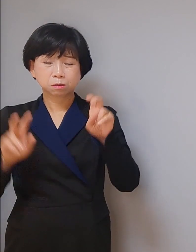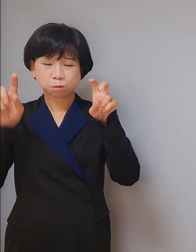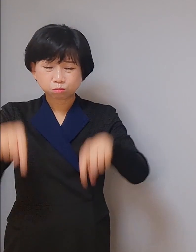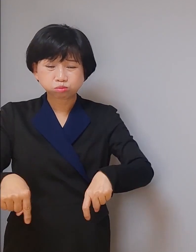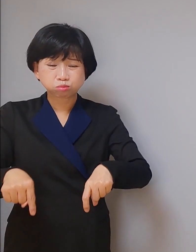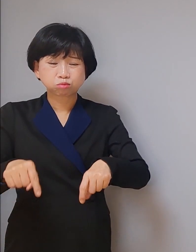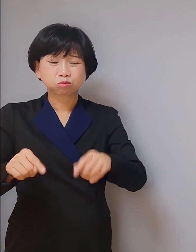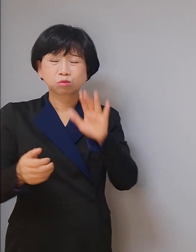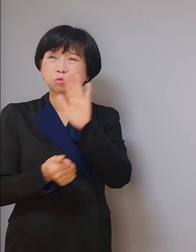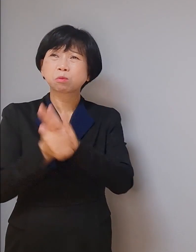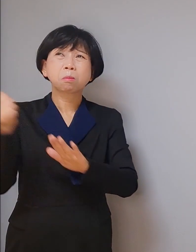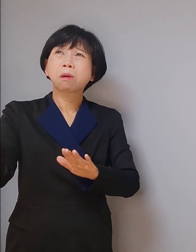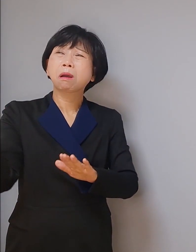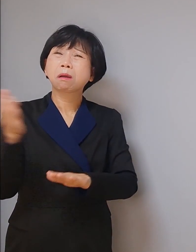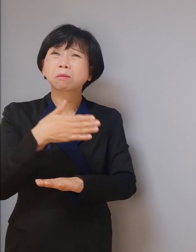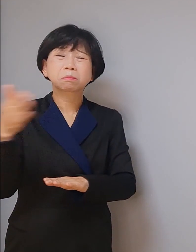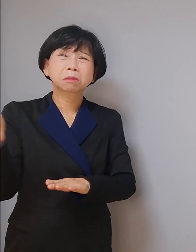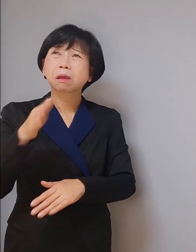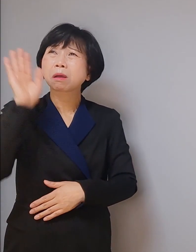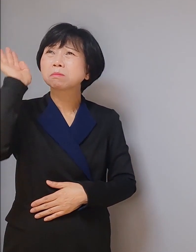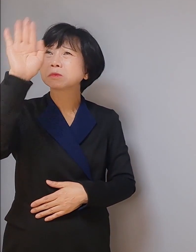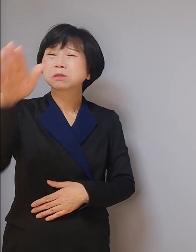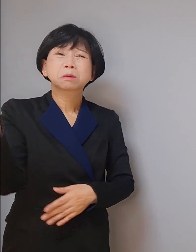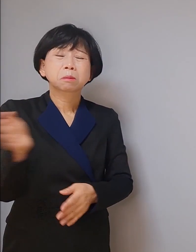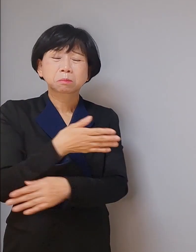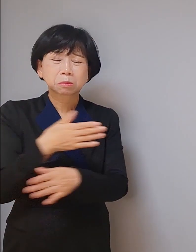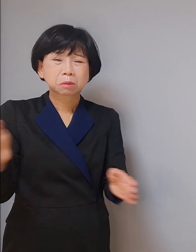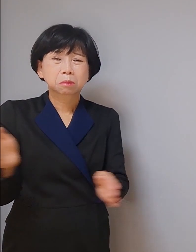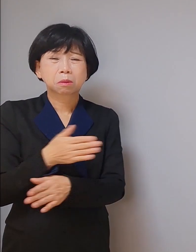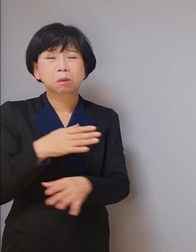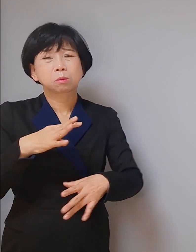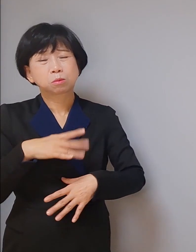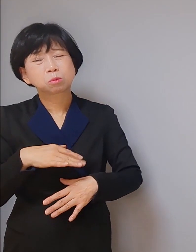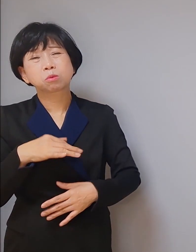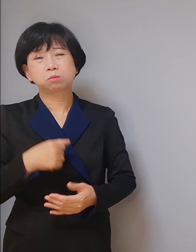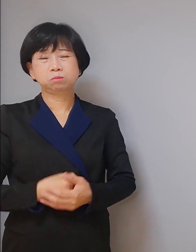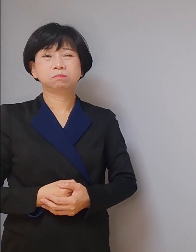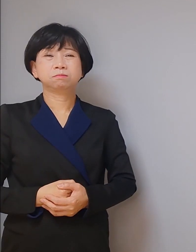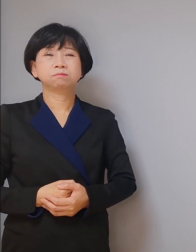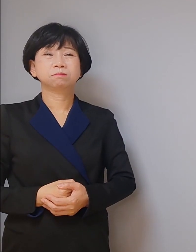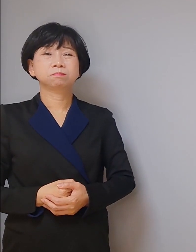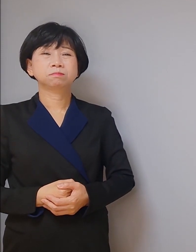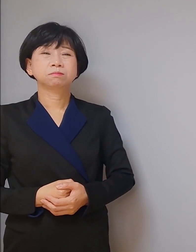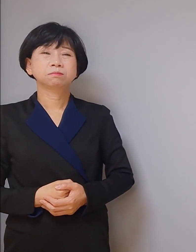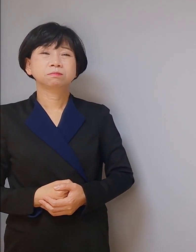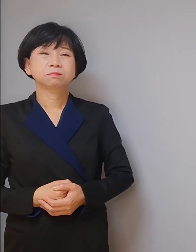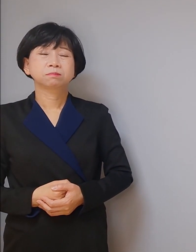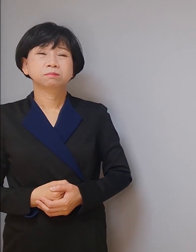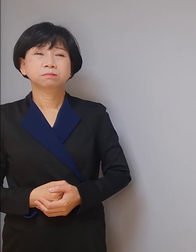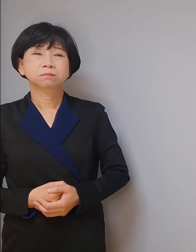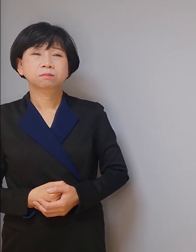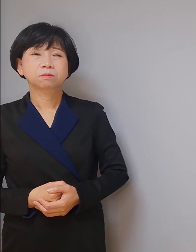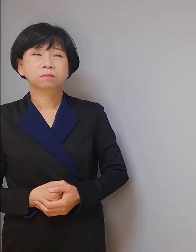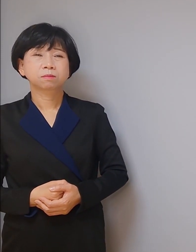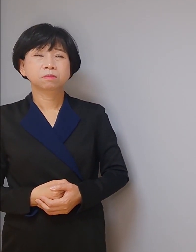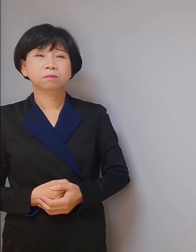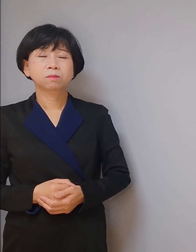막막한 두려움, 난 미래가 없구나, 이런 두려움이 있었던 것입니다. 과연